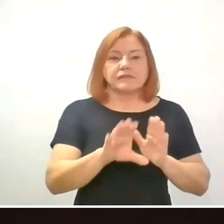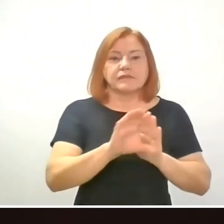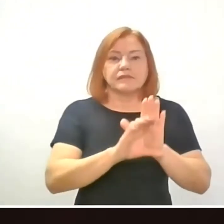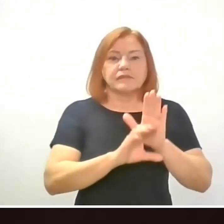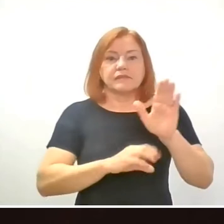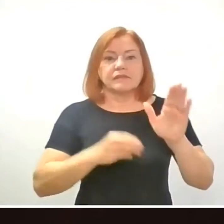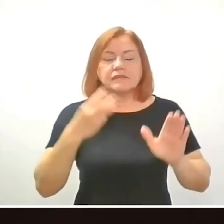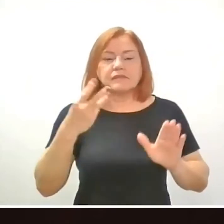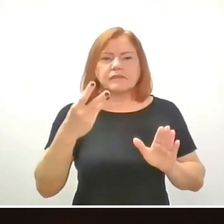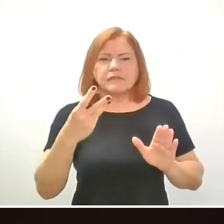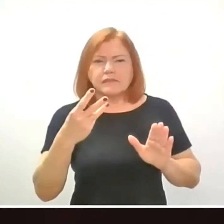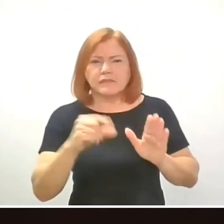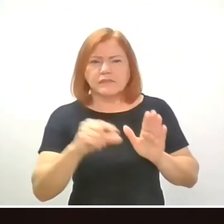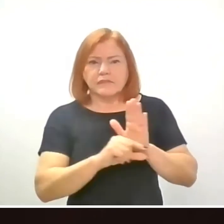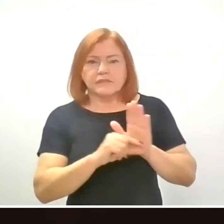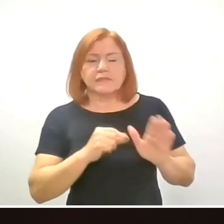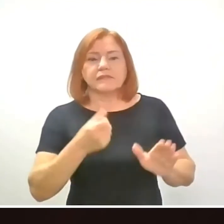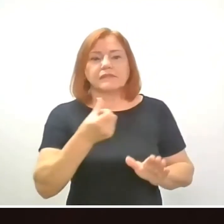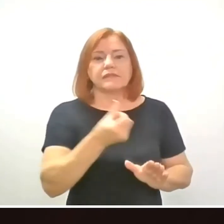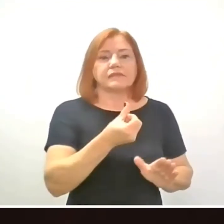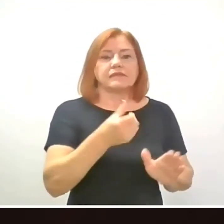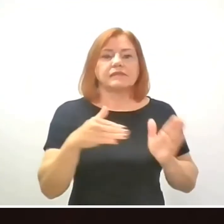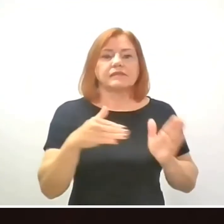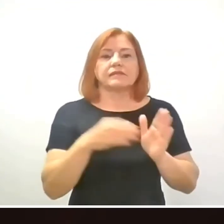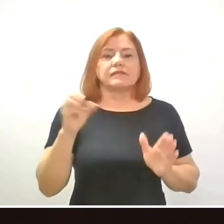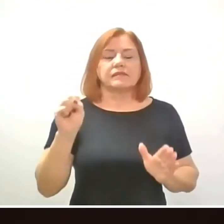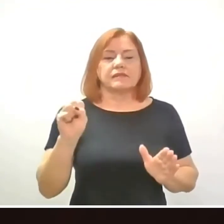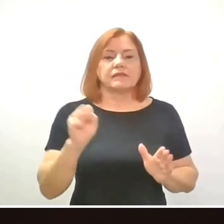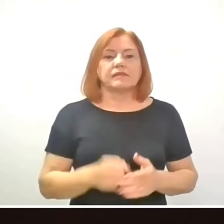Vamos levar alimento para as pessoas.